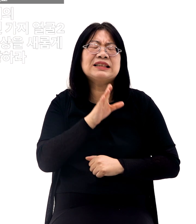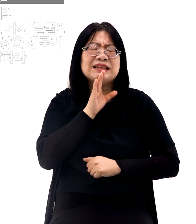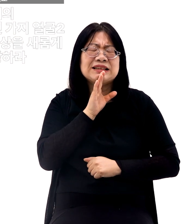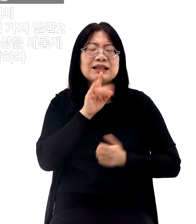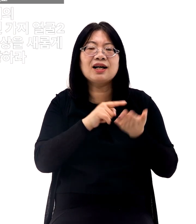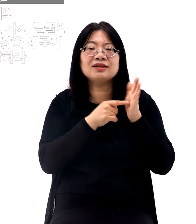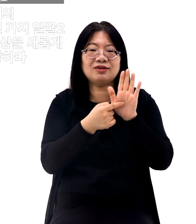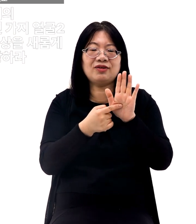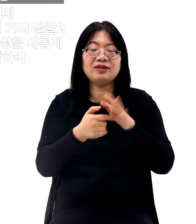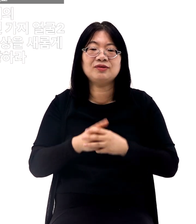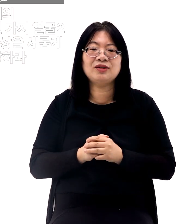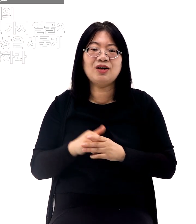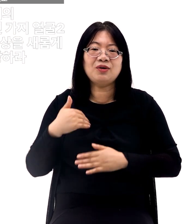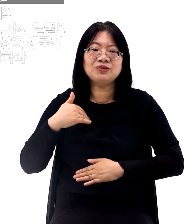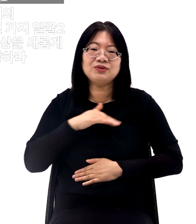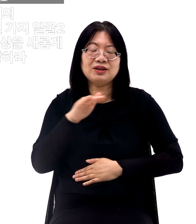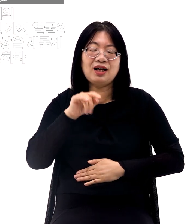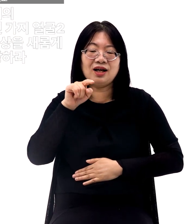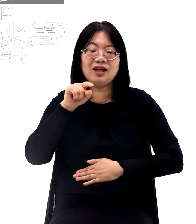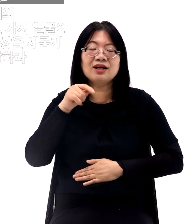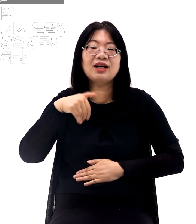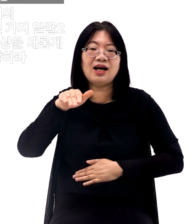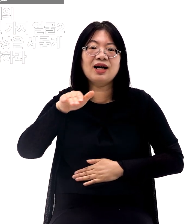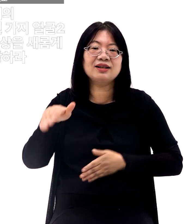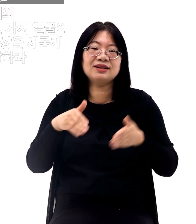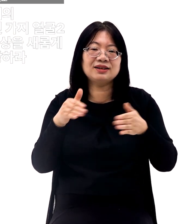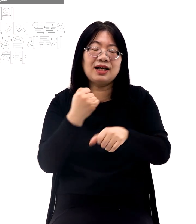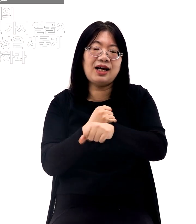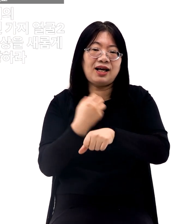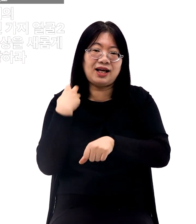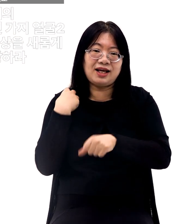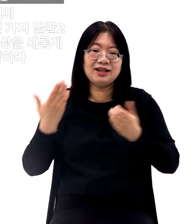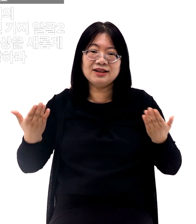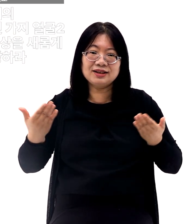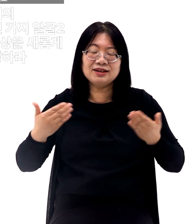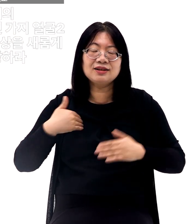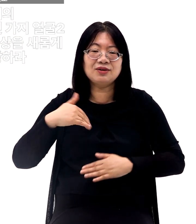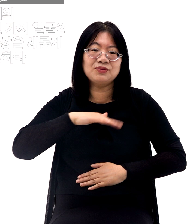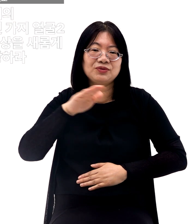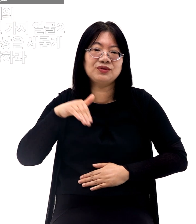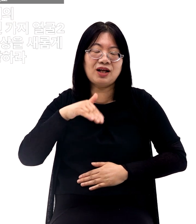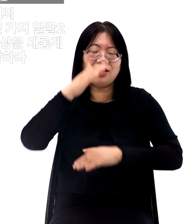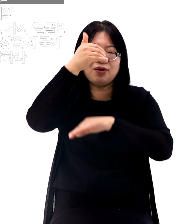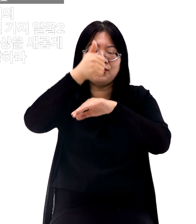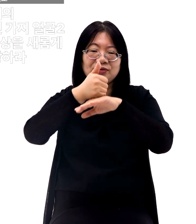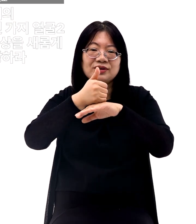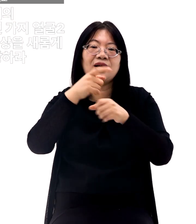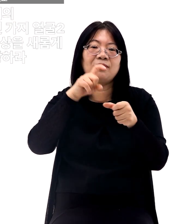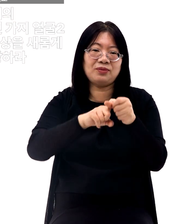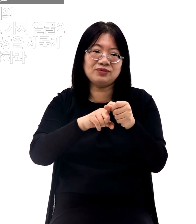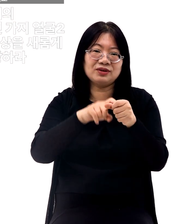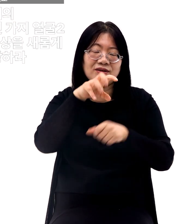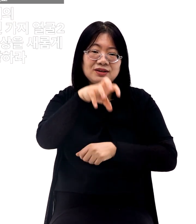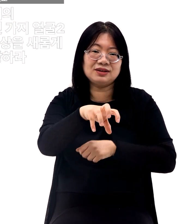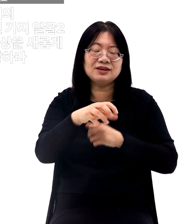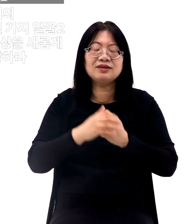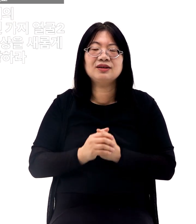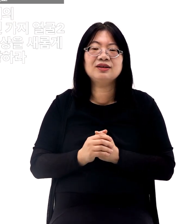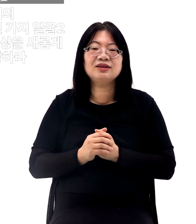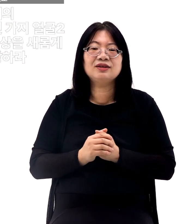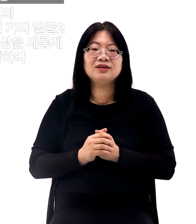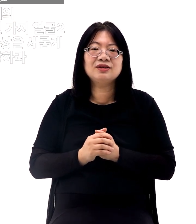진짜를 드러낸다. 우리가 가야 될 길, 해야 될 일, 우리의 궁극적인 목적지.